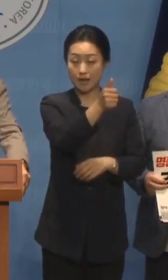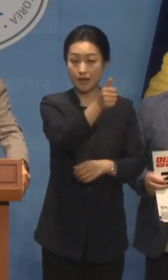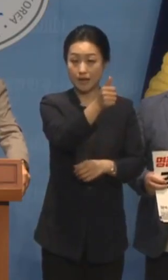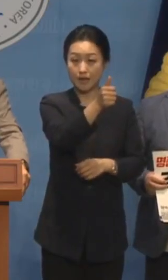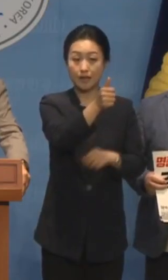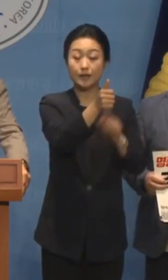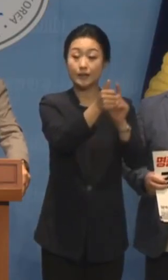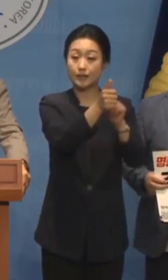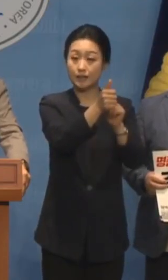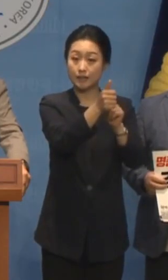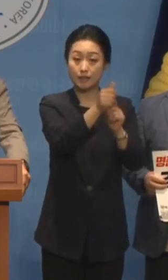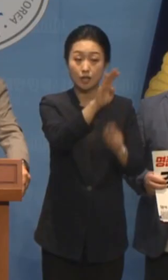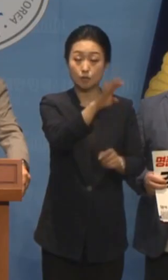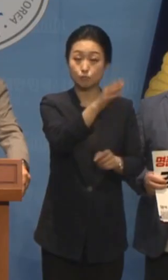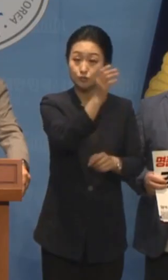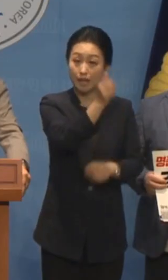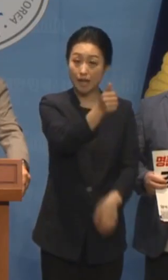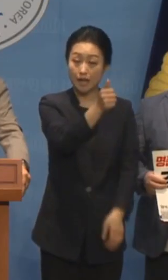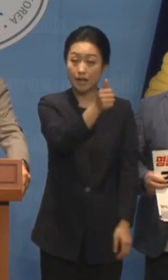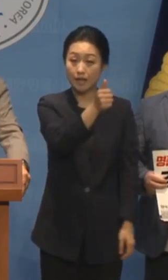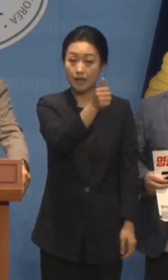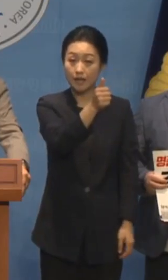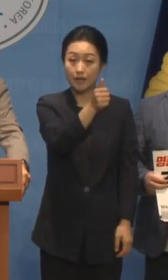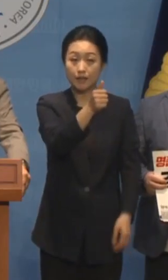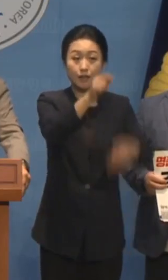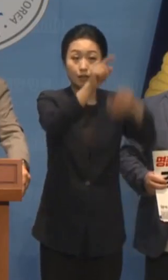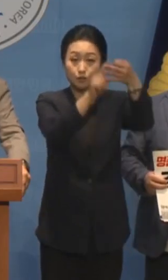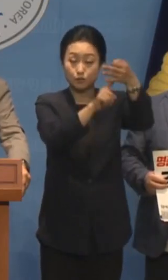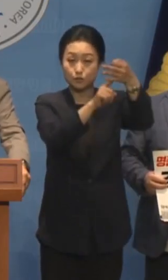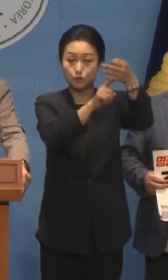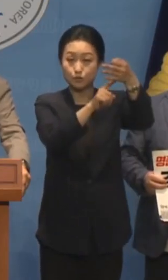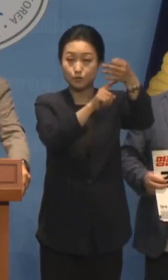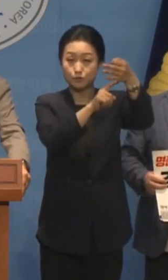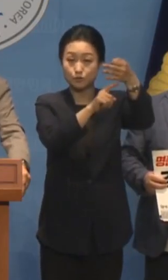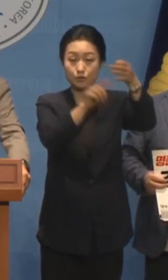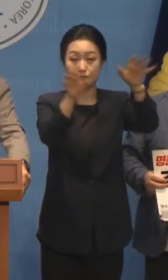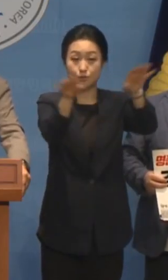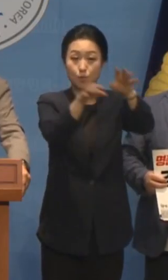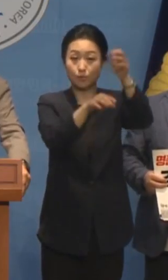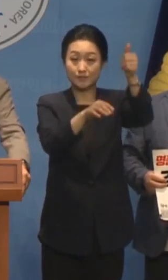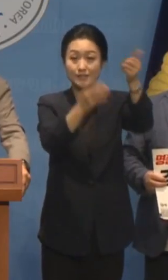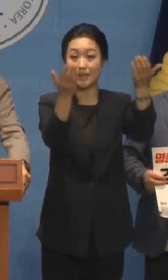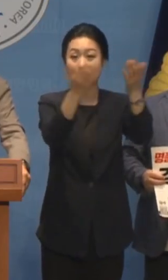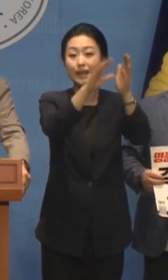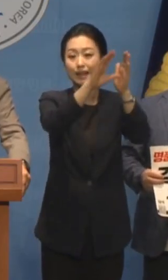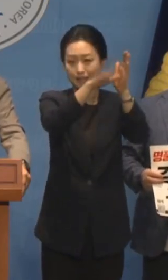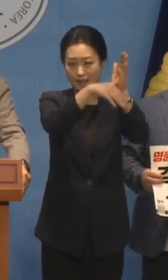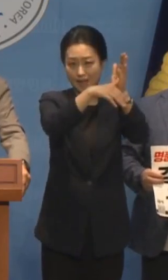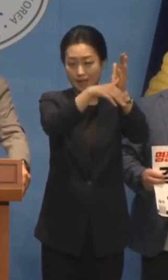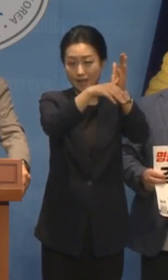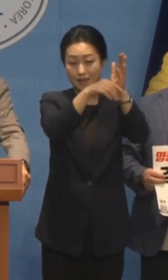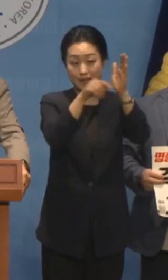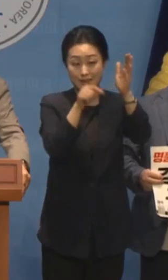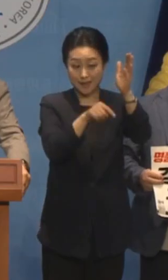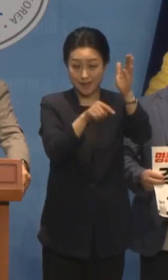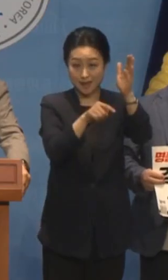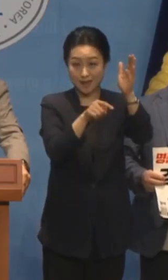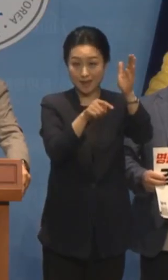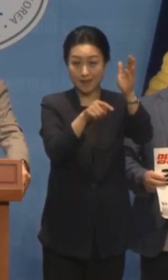대검 정책기획부장은 윤석열 씨가 총장이었을 때 대검에서